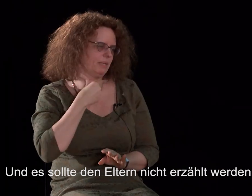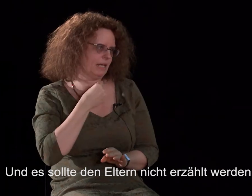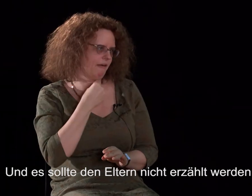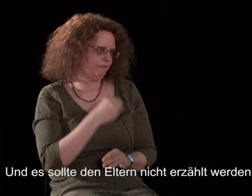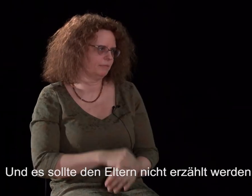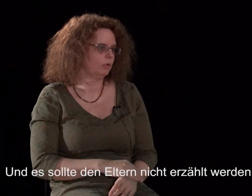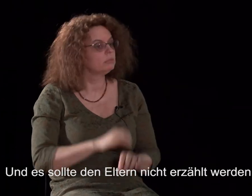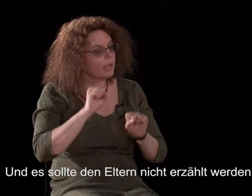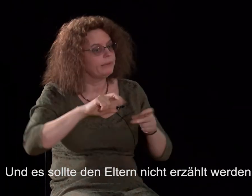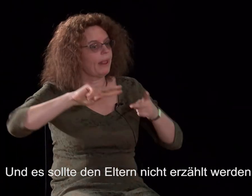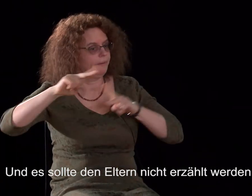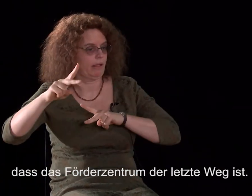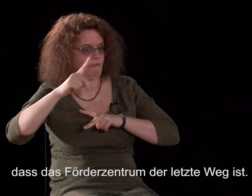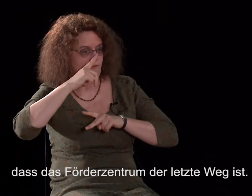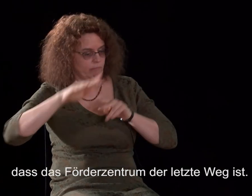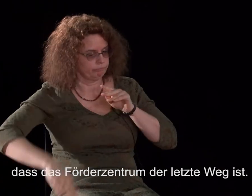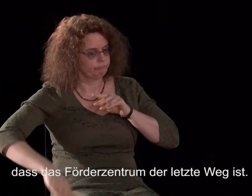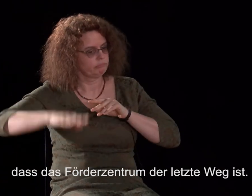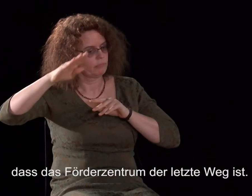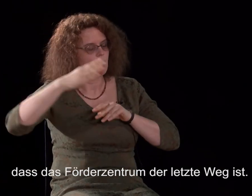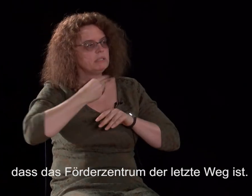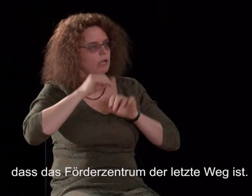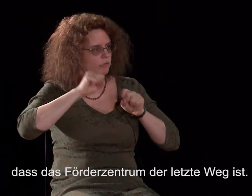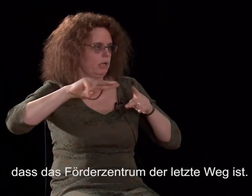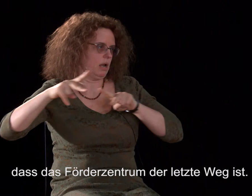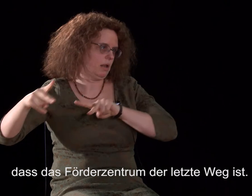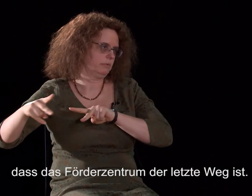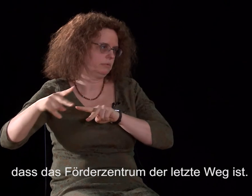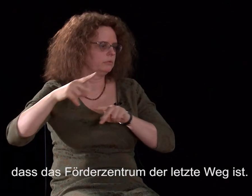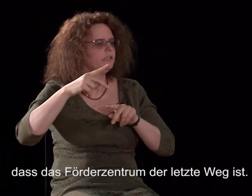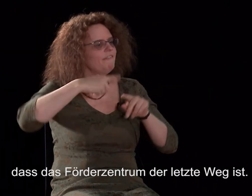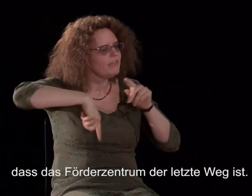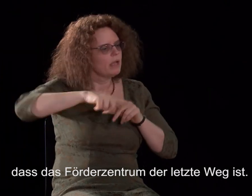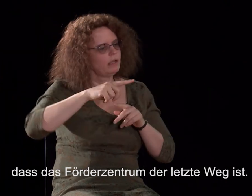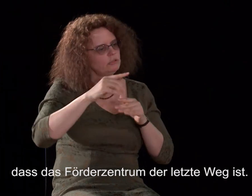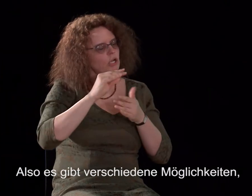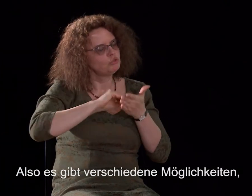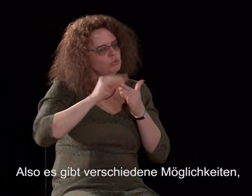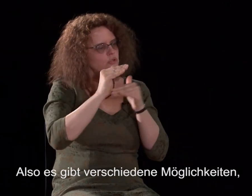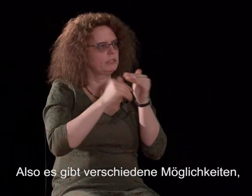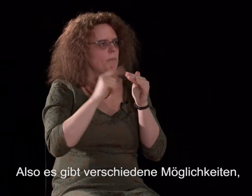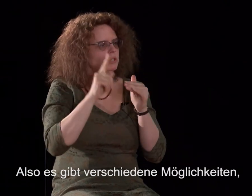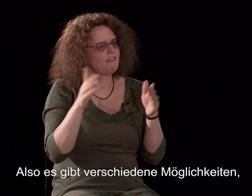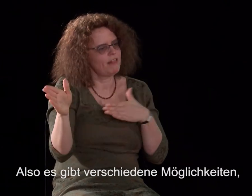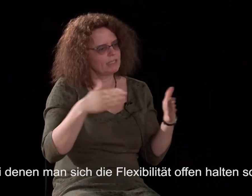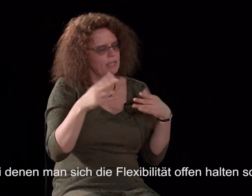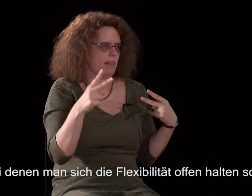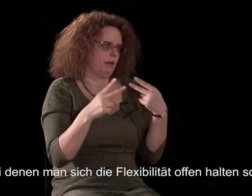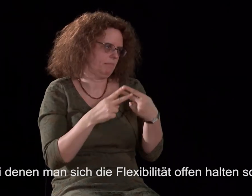einbringen, dass, wie gesagt, die letzte Chance sei das Förderzentrum. Also es gibt viele Möglichkeiten und sollte auch diese